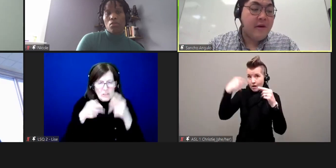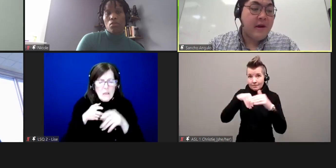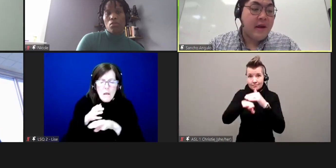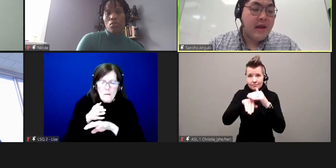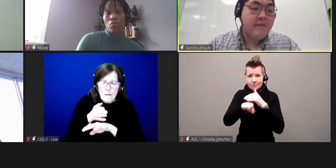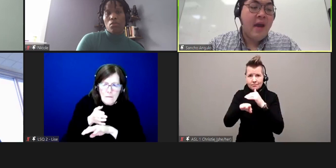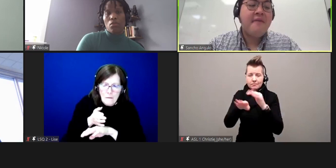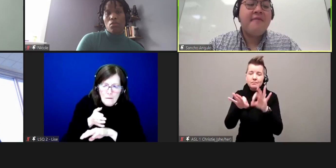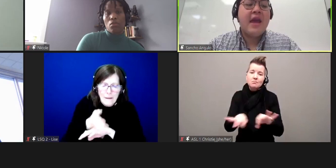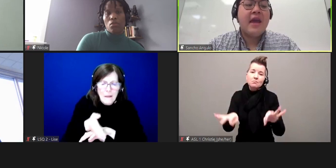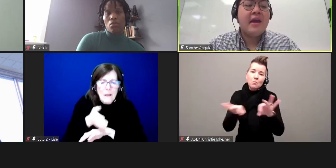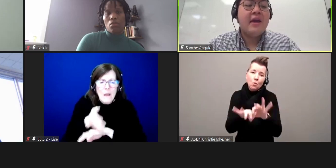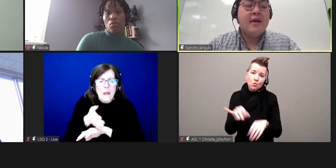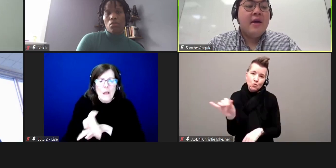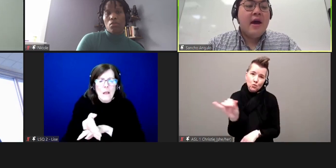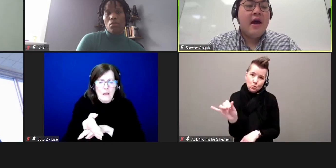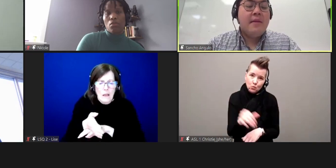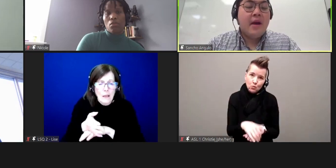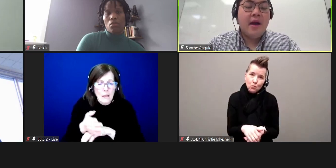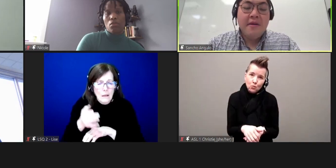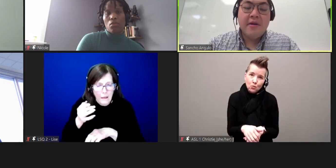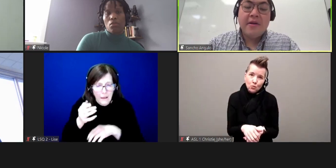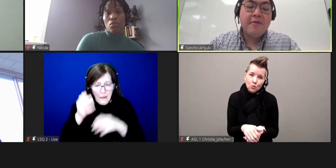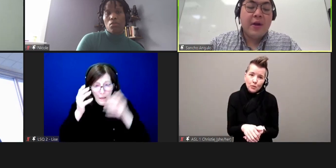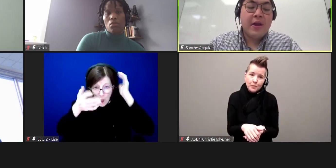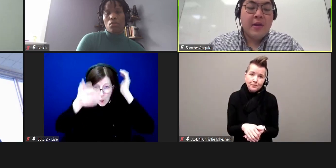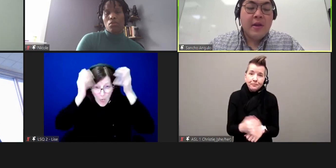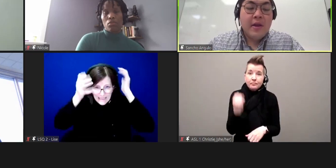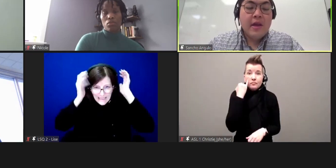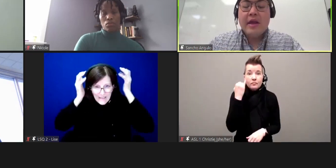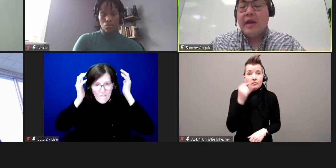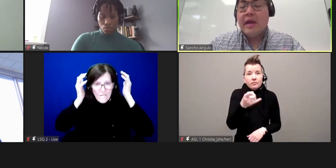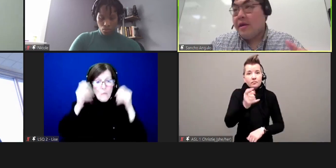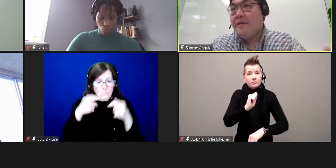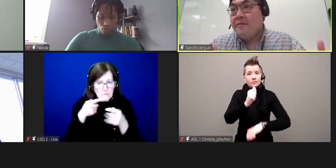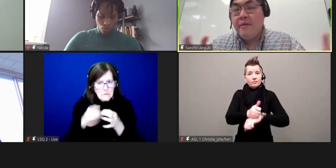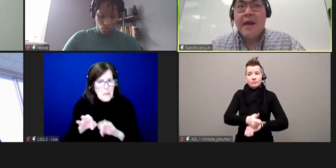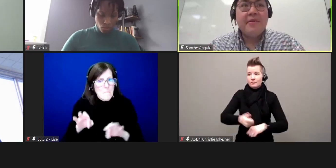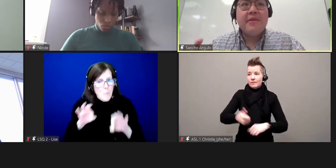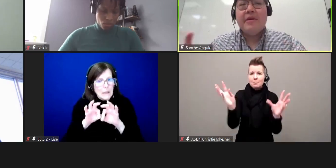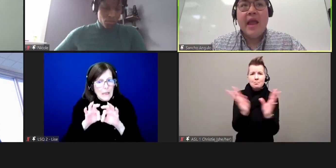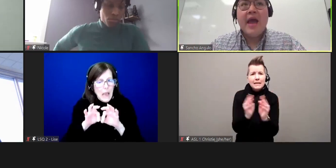à l'accessibilité cognitive, parce qu'elle est également importante.